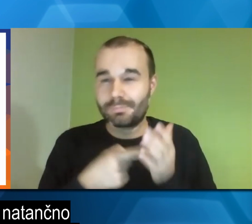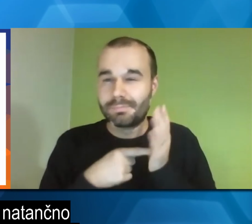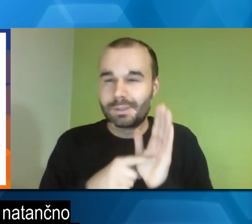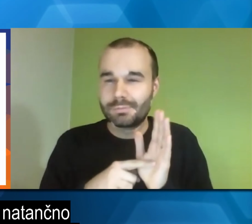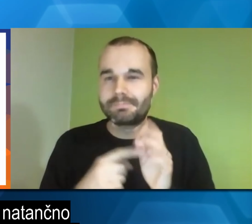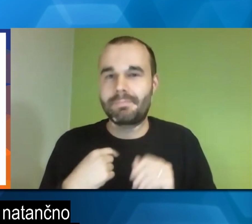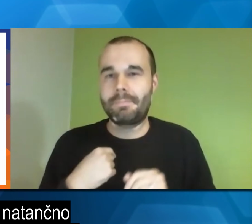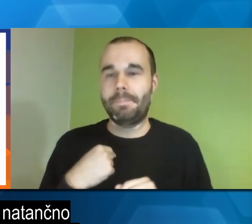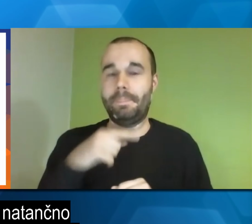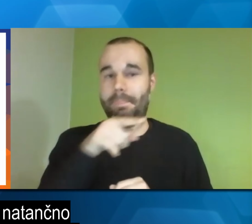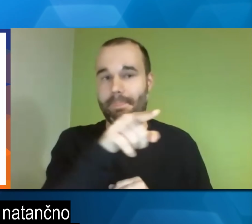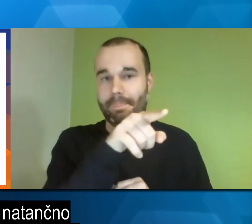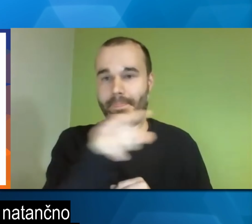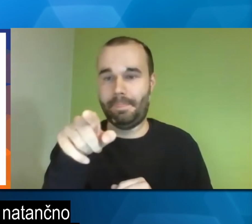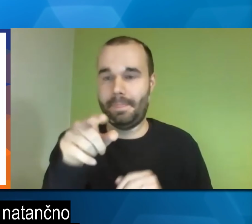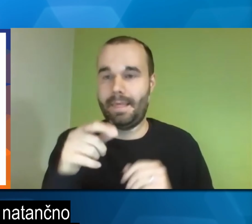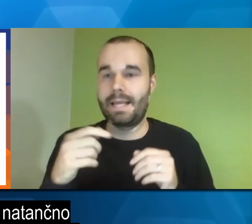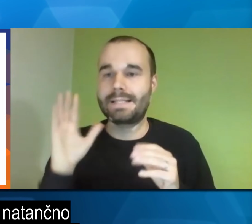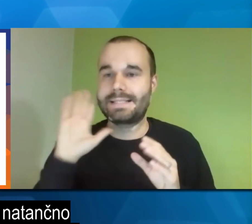Sedaj pa vam natančno predstavim